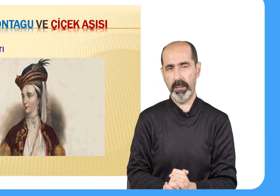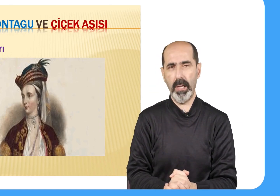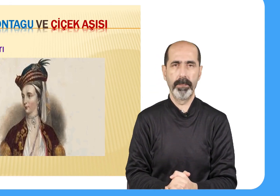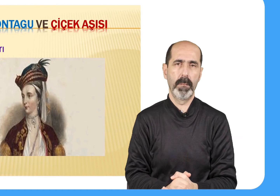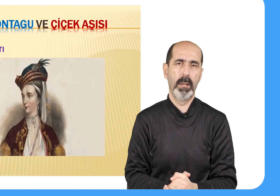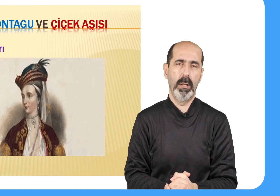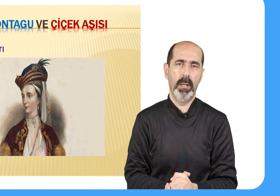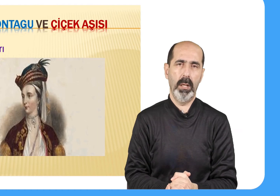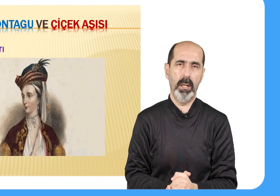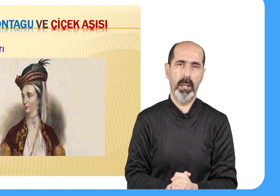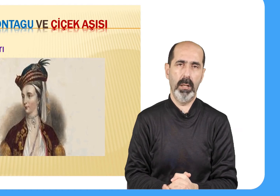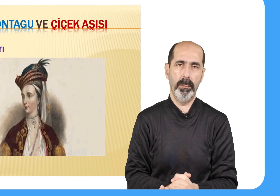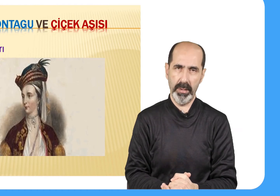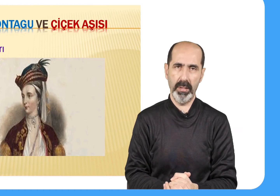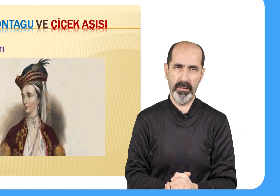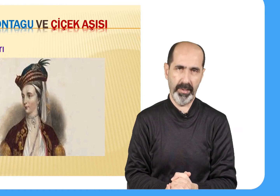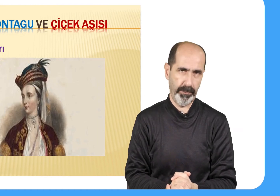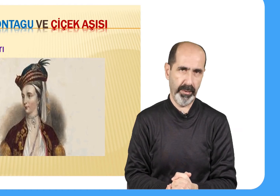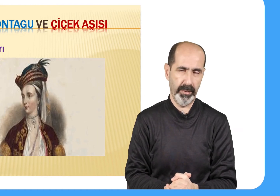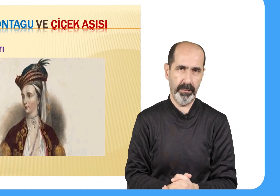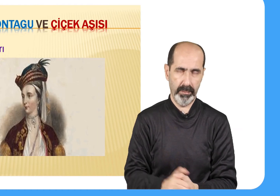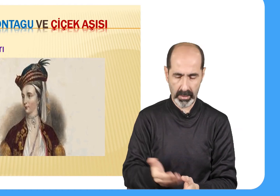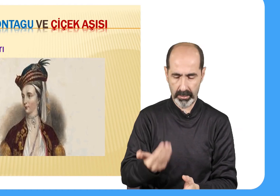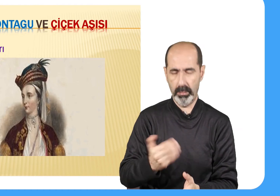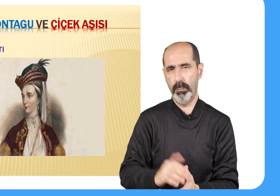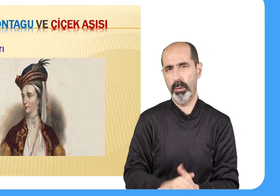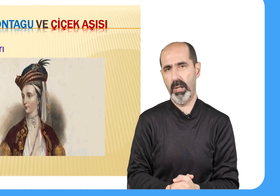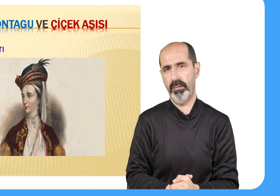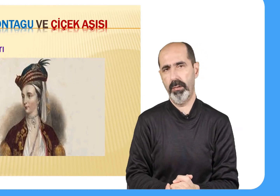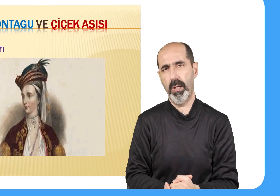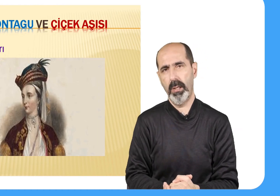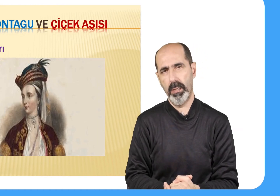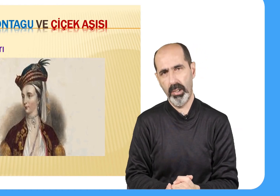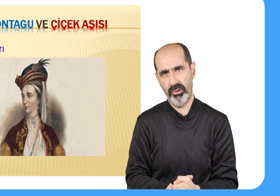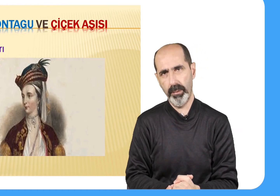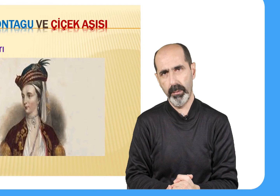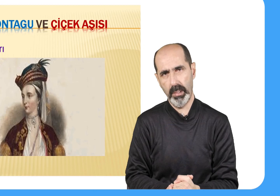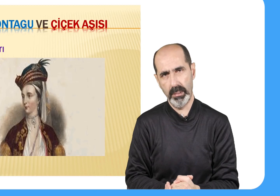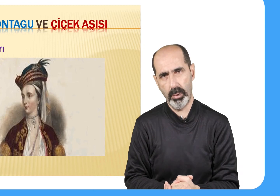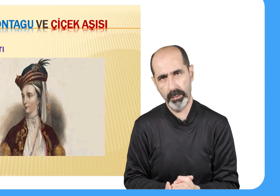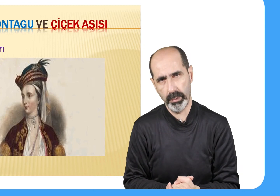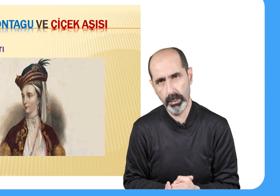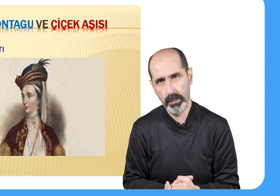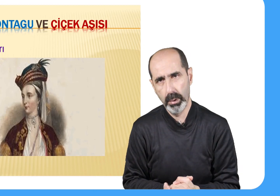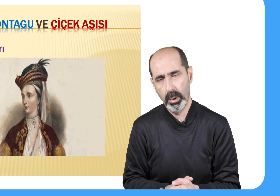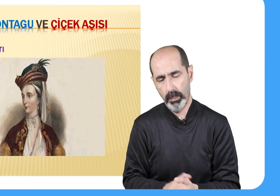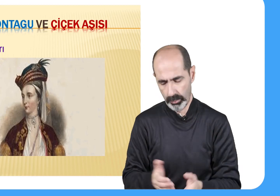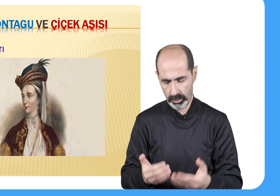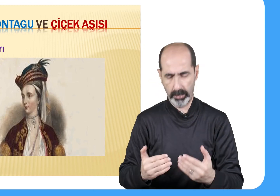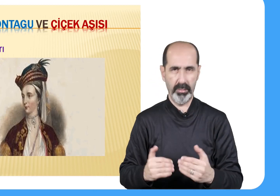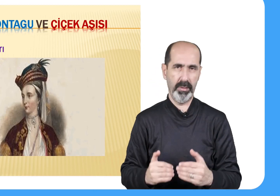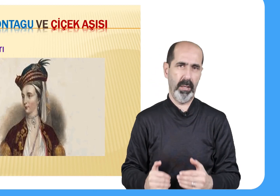özellikle bir İngiliz sefirinin Yani büyükelçisinin yaşı Lady montagu